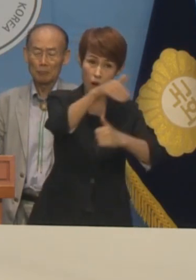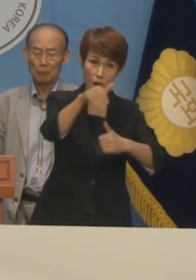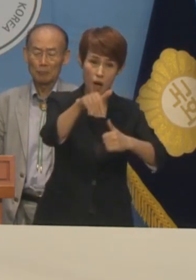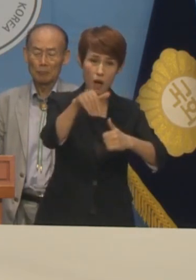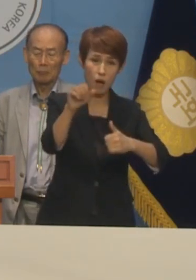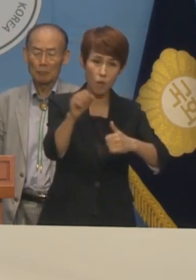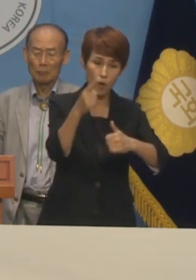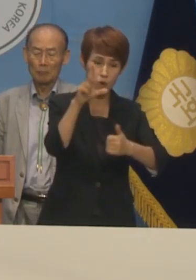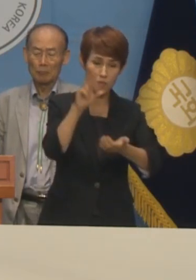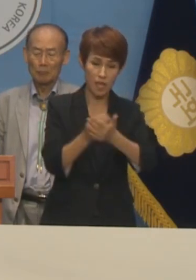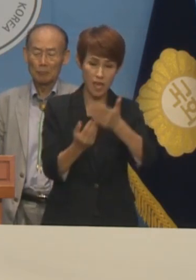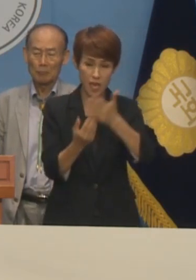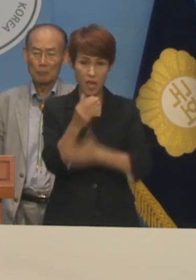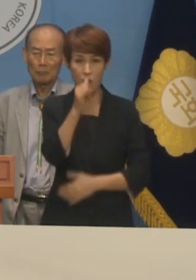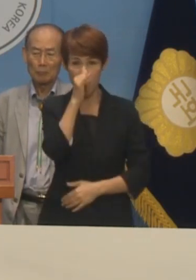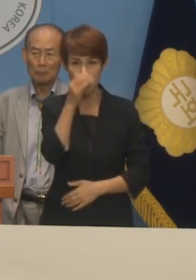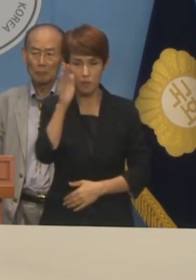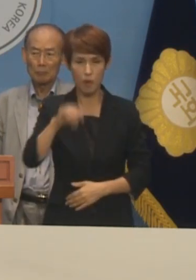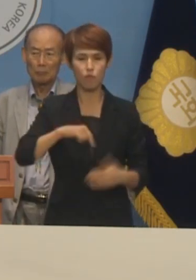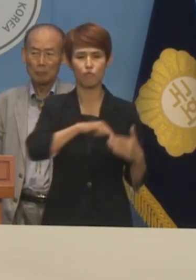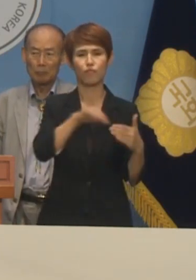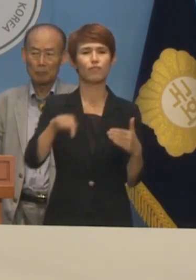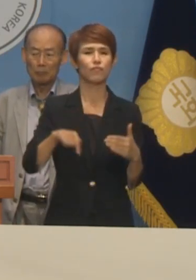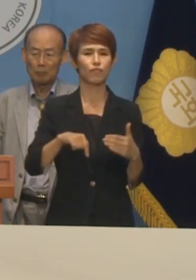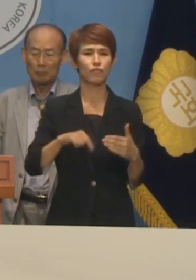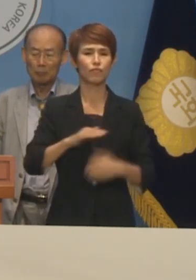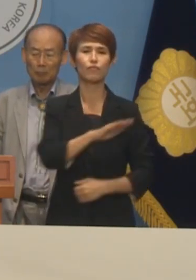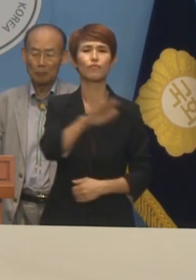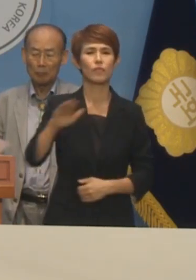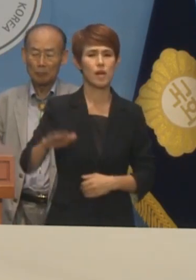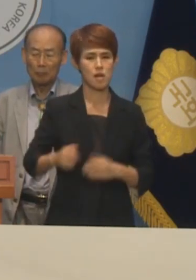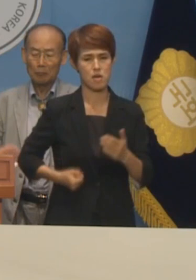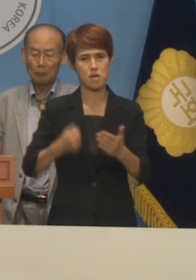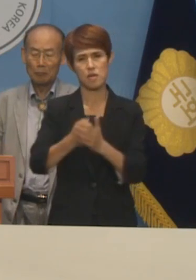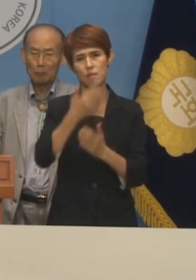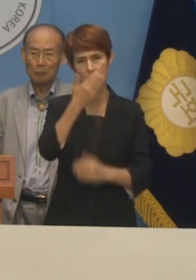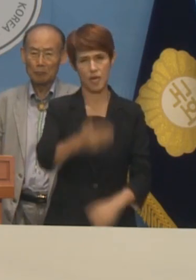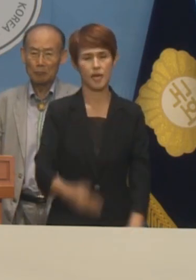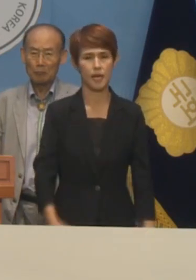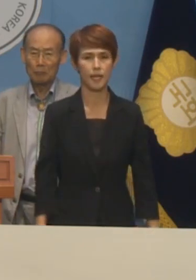하지만 내적 주체 역량에 의해 결정된다.